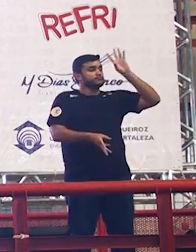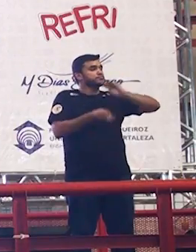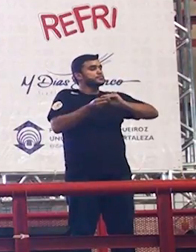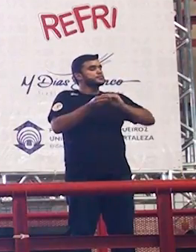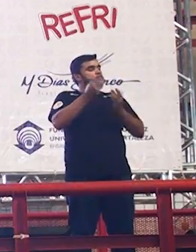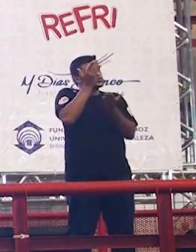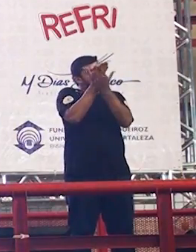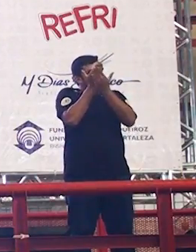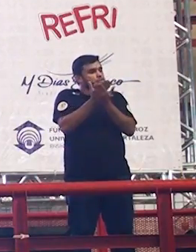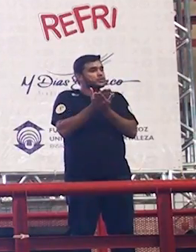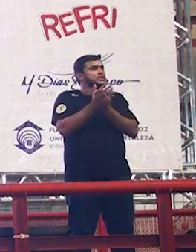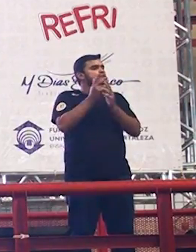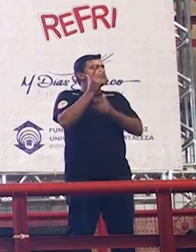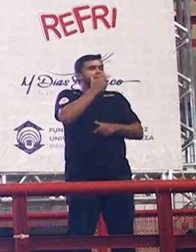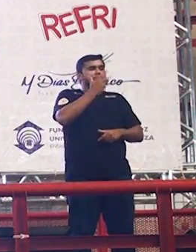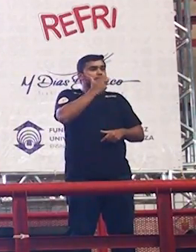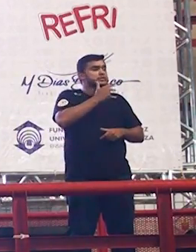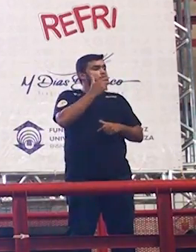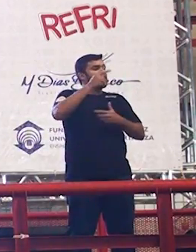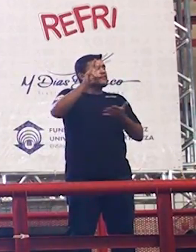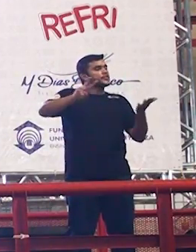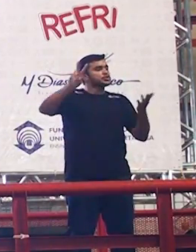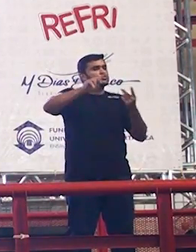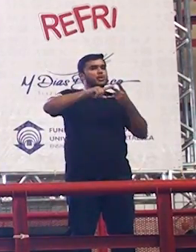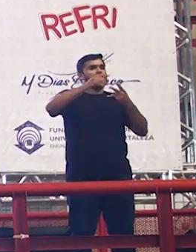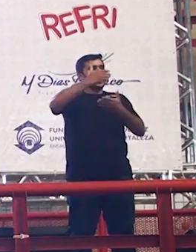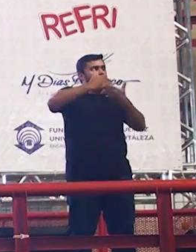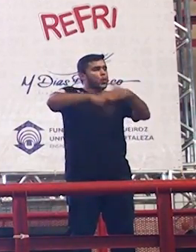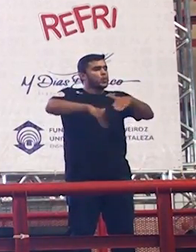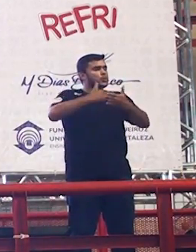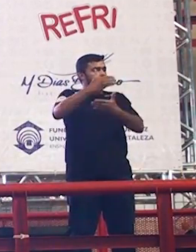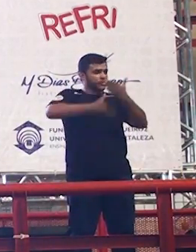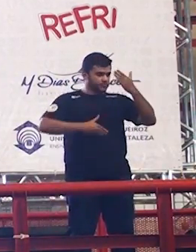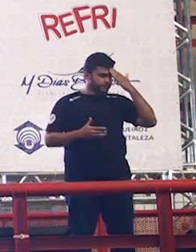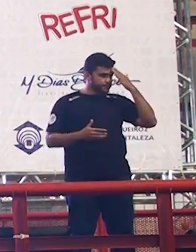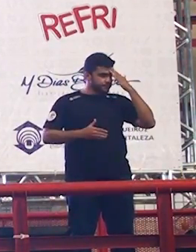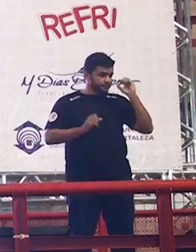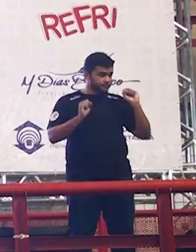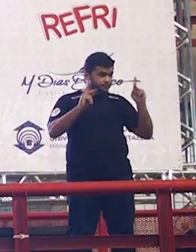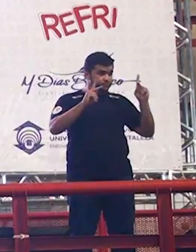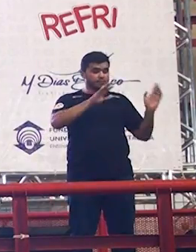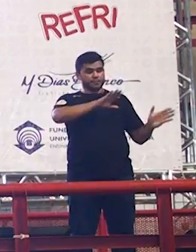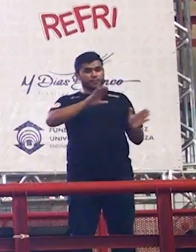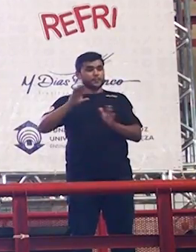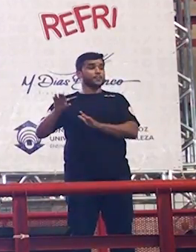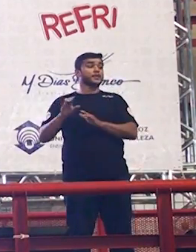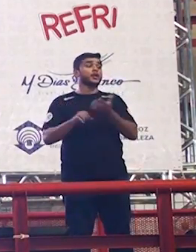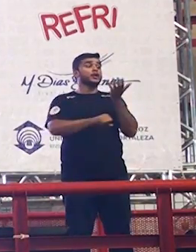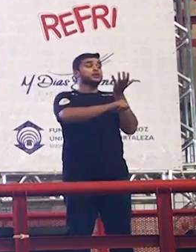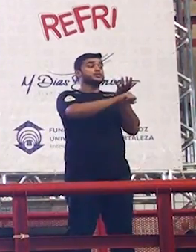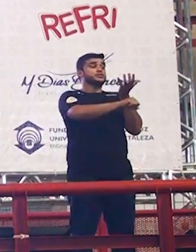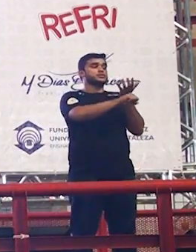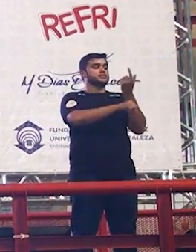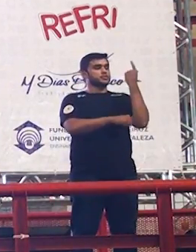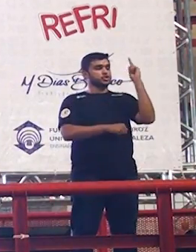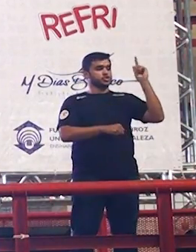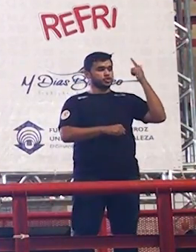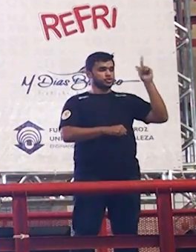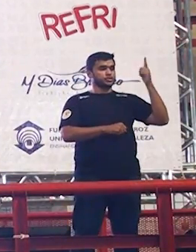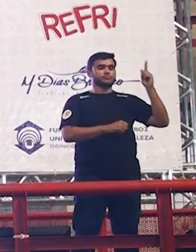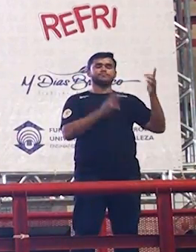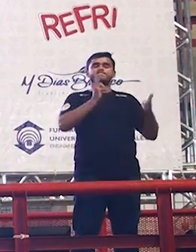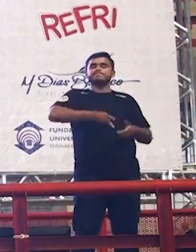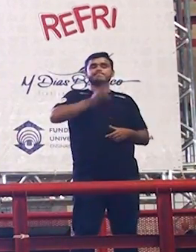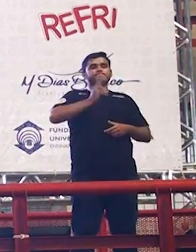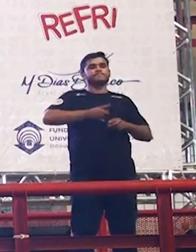claro? Geografia. O que você não pode deixar de estudar? Geografia. A nata.